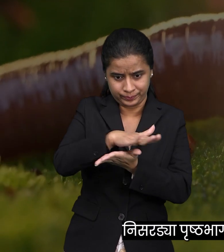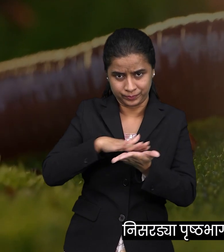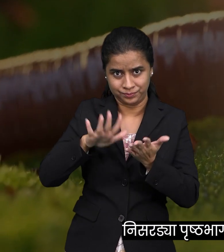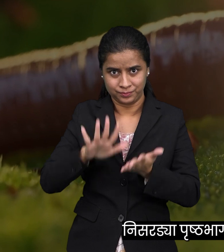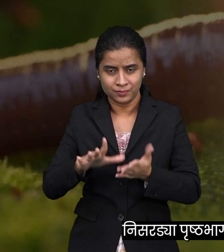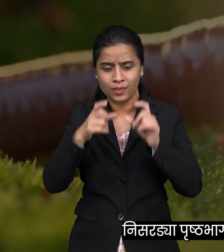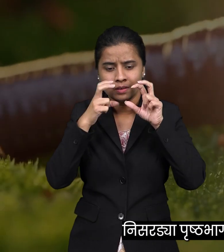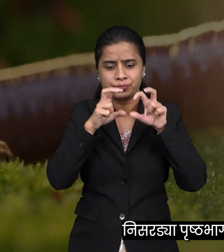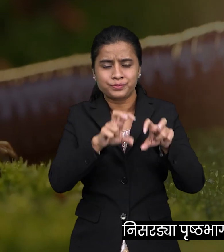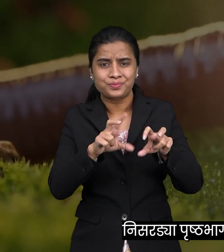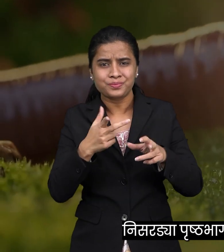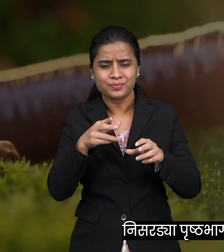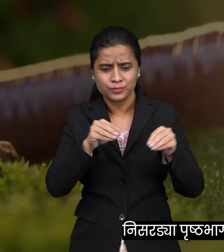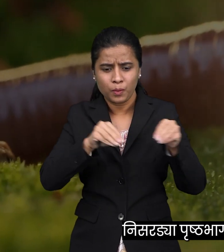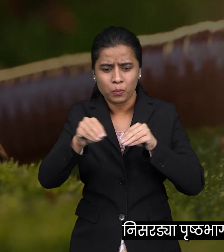पहा.